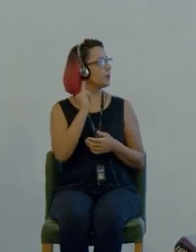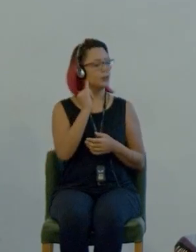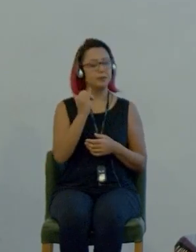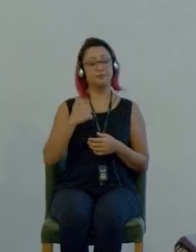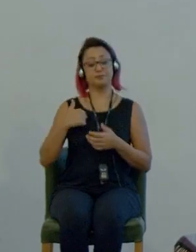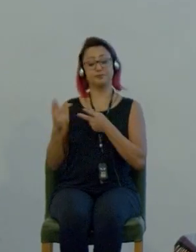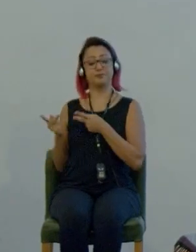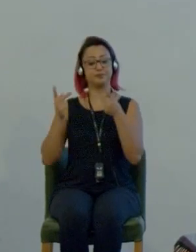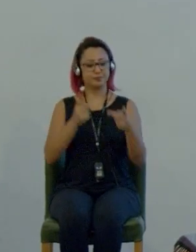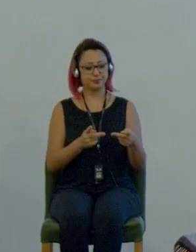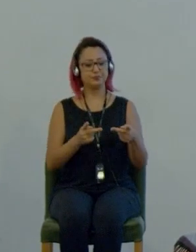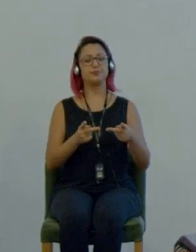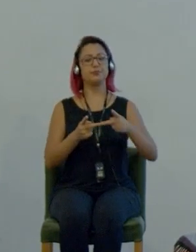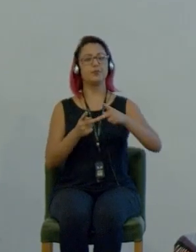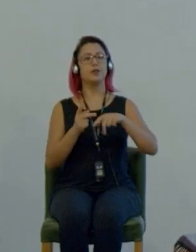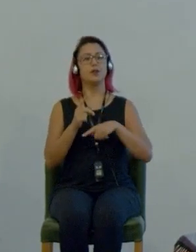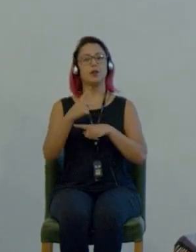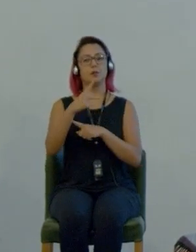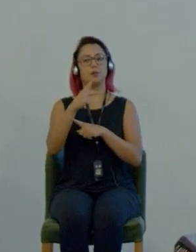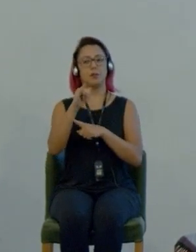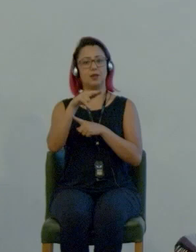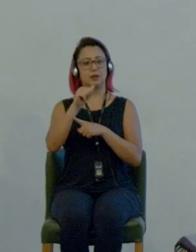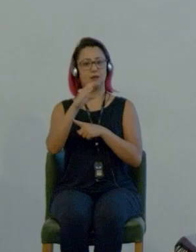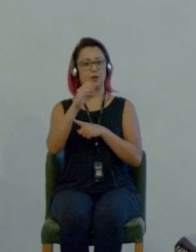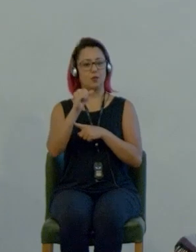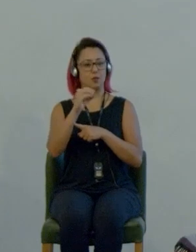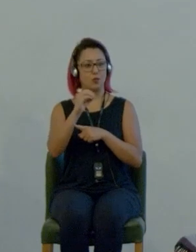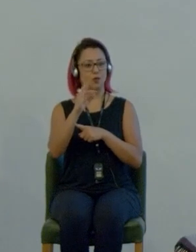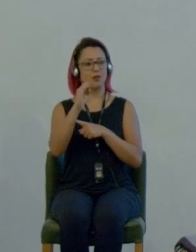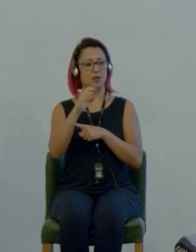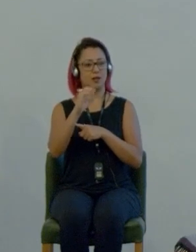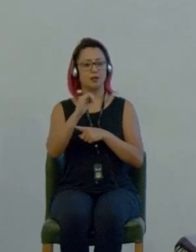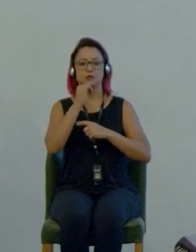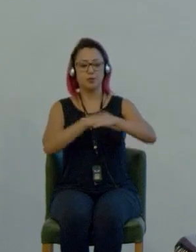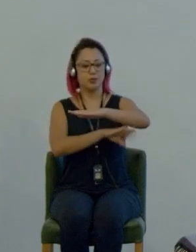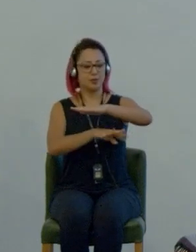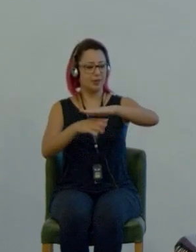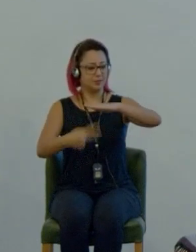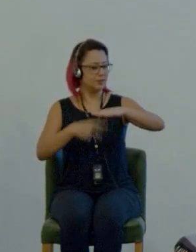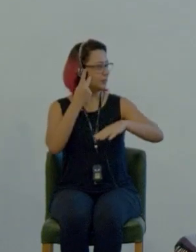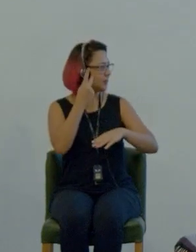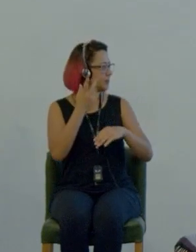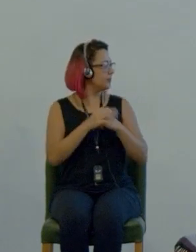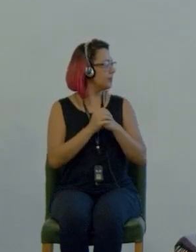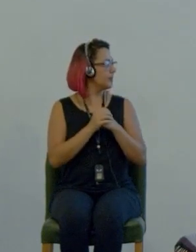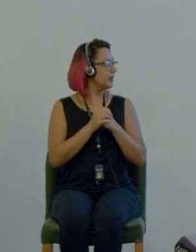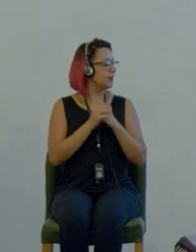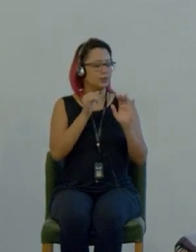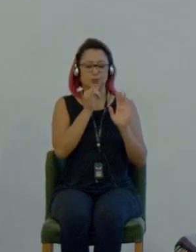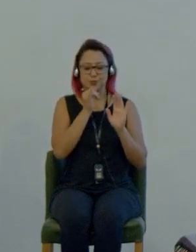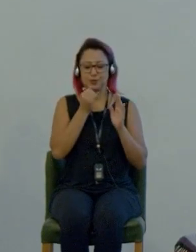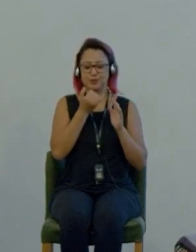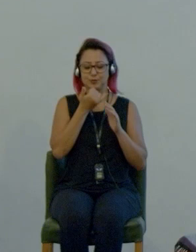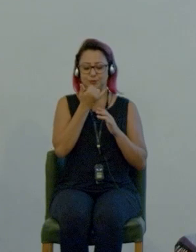Pinacothèque de Buenos Aires, de Sao Paulo. Je suis fatiguée. Donc, Pinacothèque de Sao Paulo, tout à l'heure,